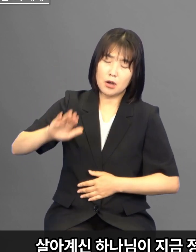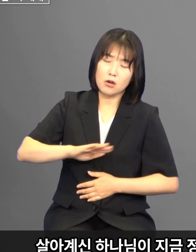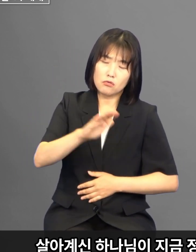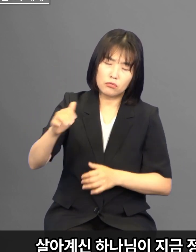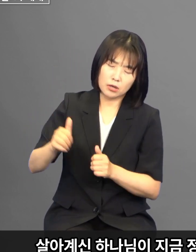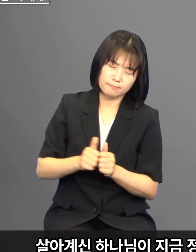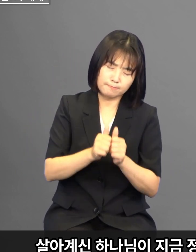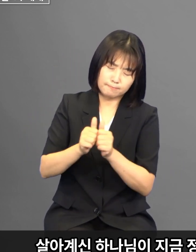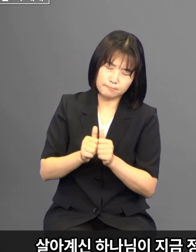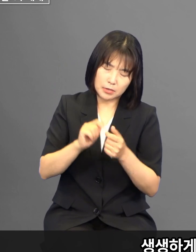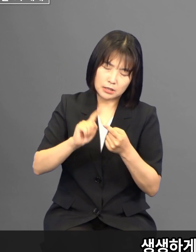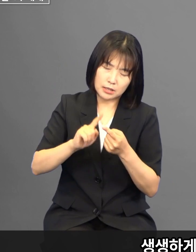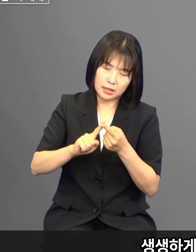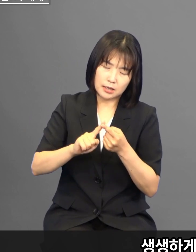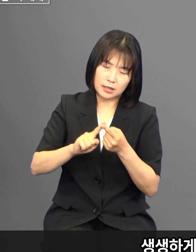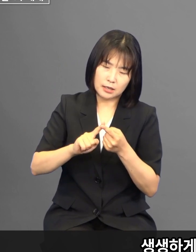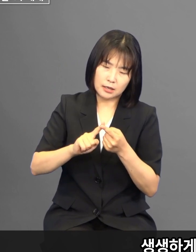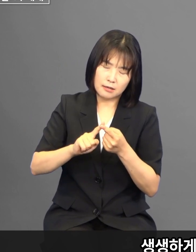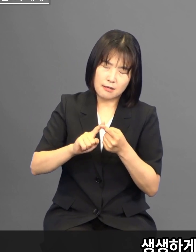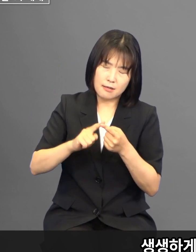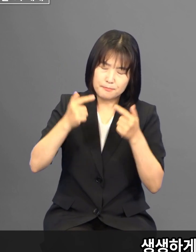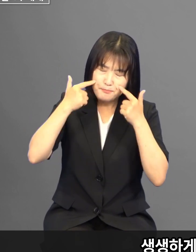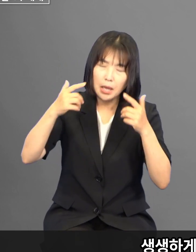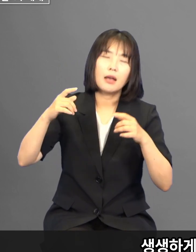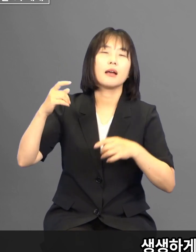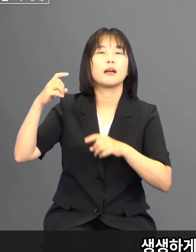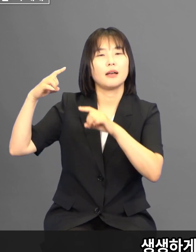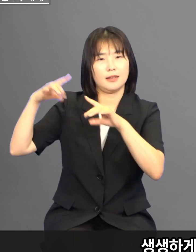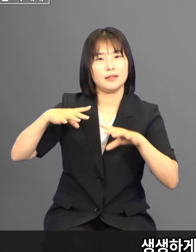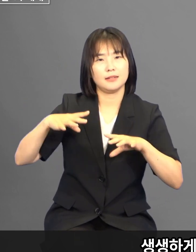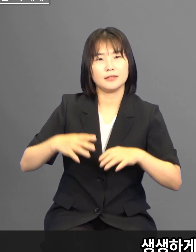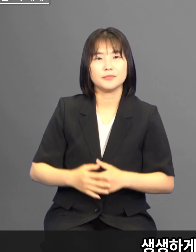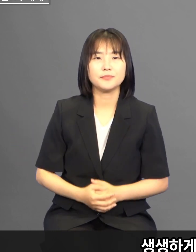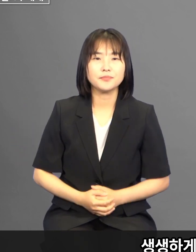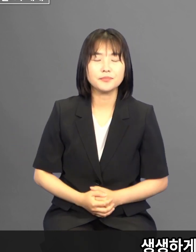동행하고 계신다는 사실을 생생하게 느낄 수 있었습니다.